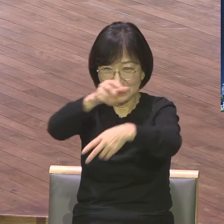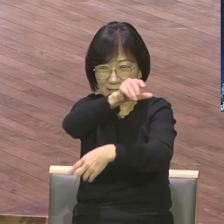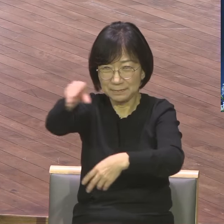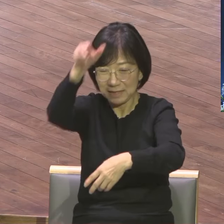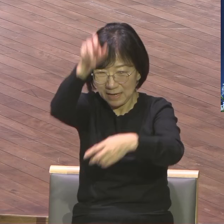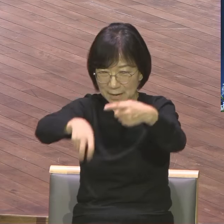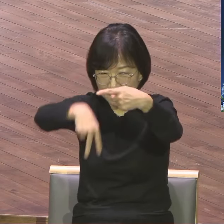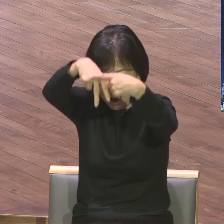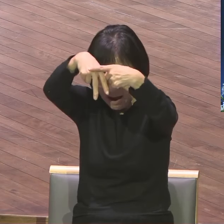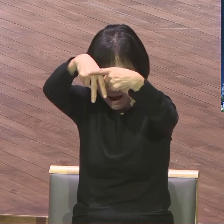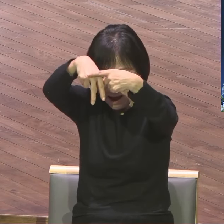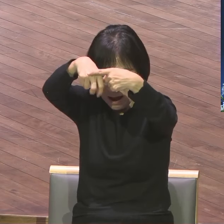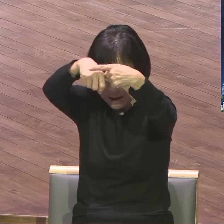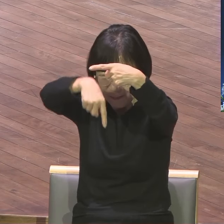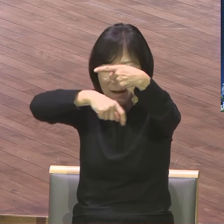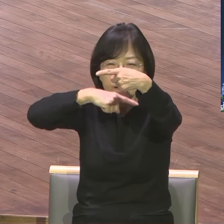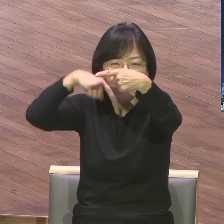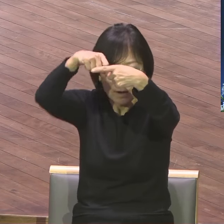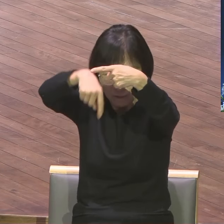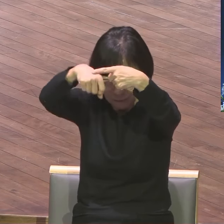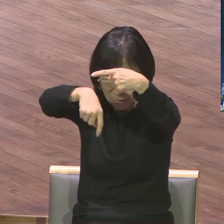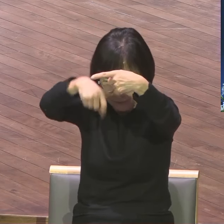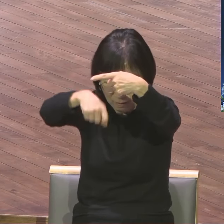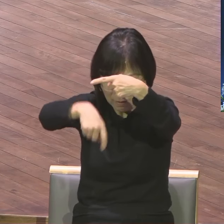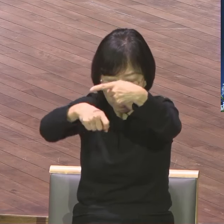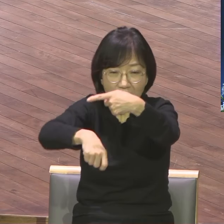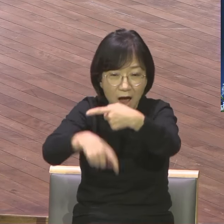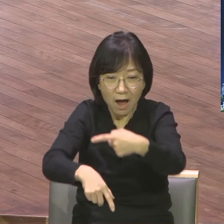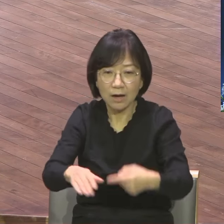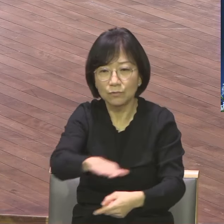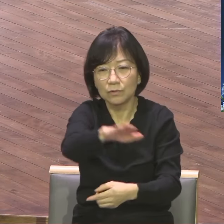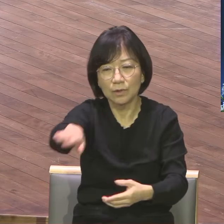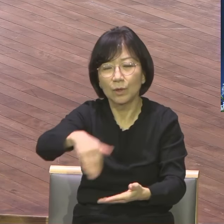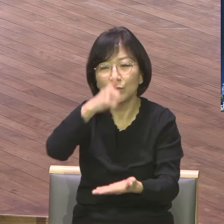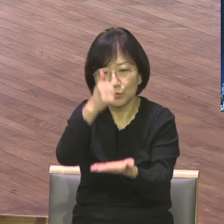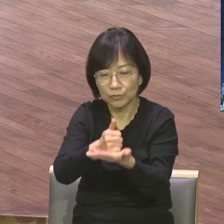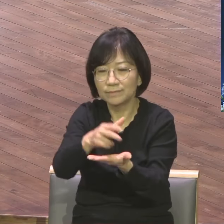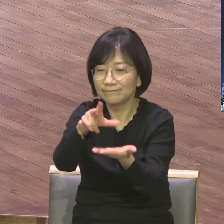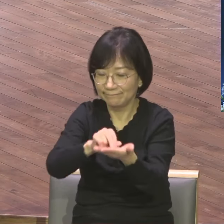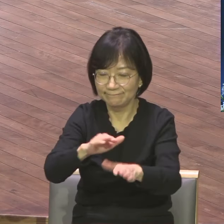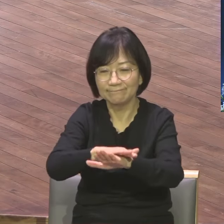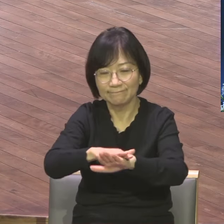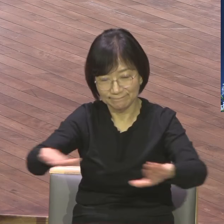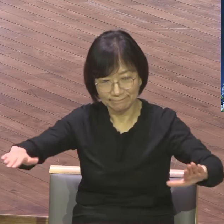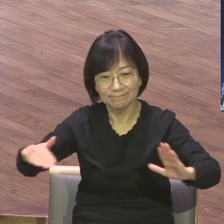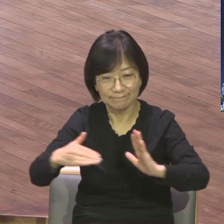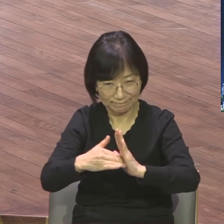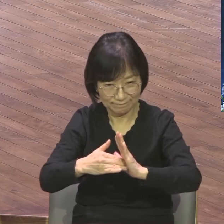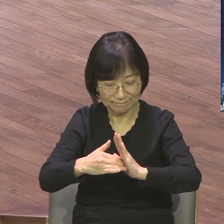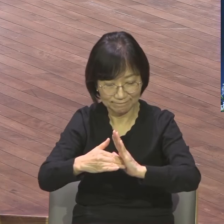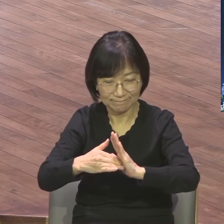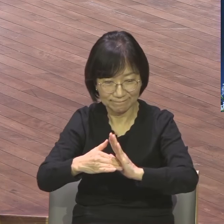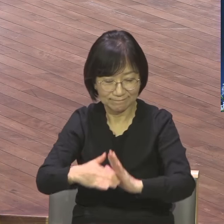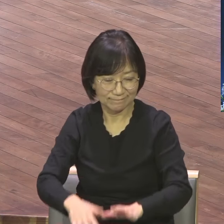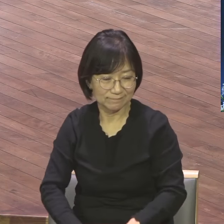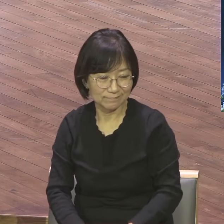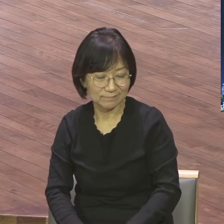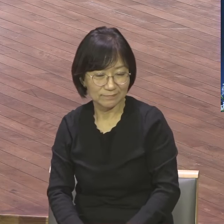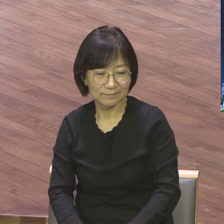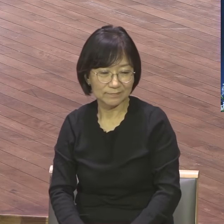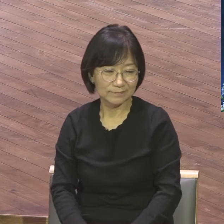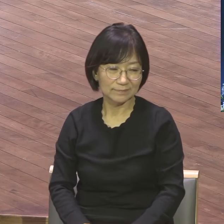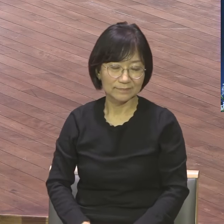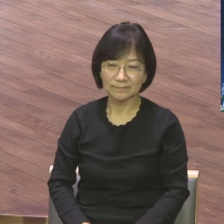이제는 법적으로 죄 문제가 완전히 해결된 겁니다. 죄사함을 받은 거예요. 어느 정도의 이 피의 효력이